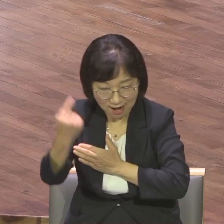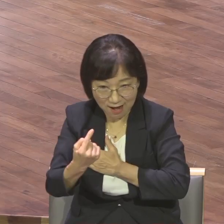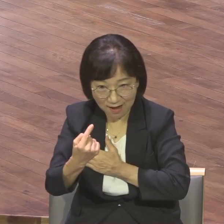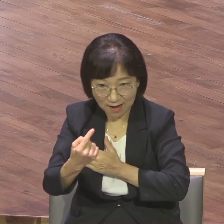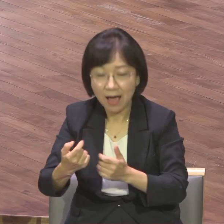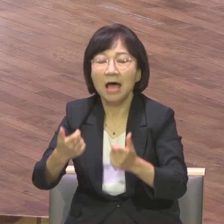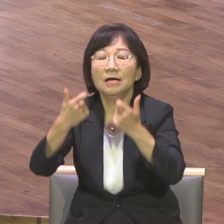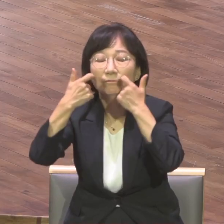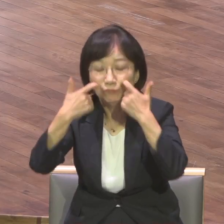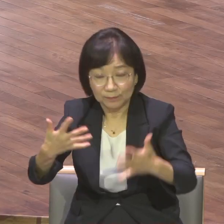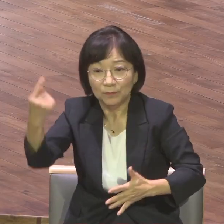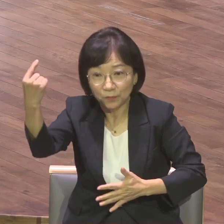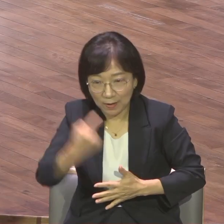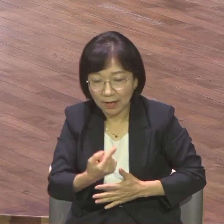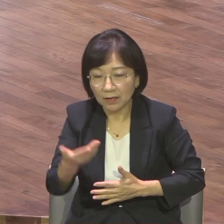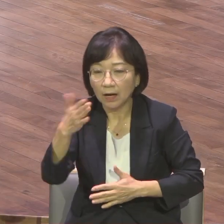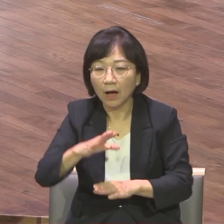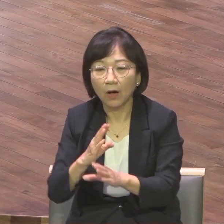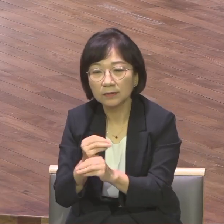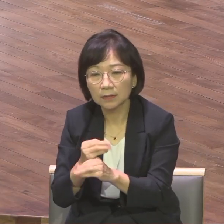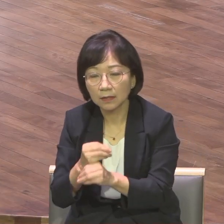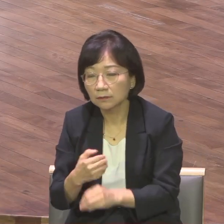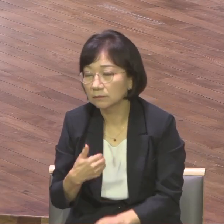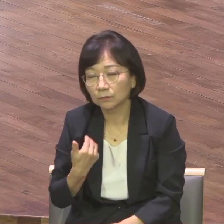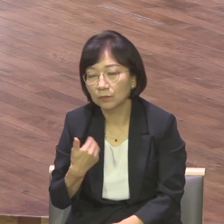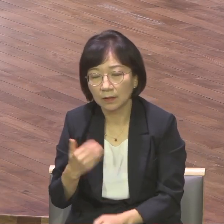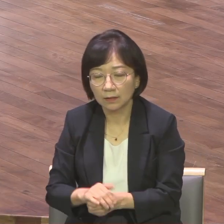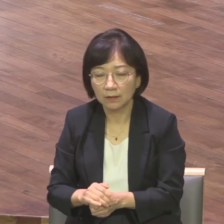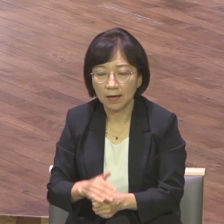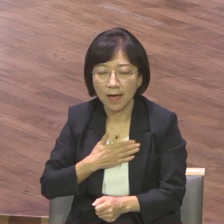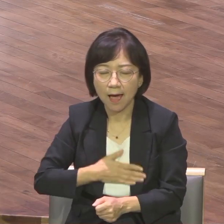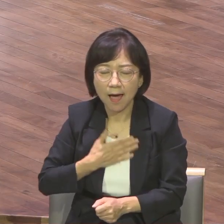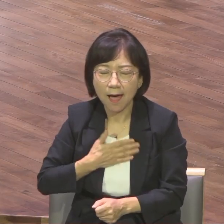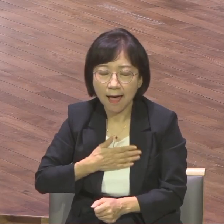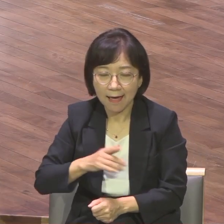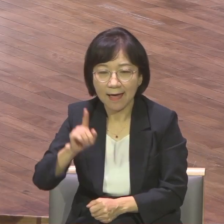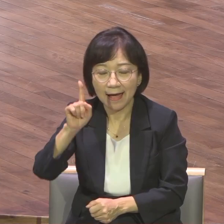그 때는 아무도 모르고 오직 하나님만 아신다.